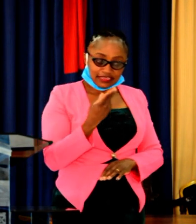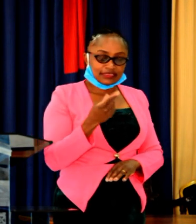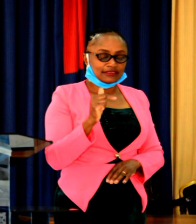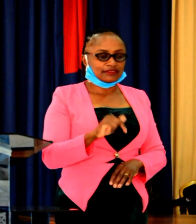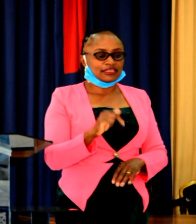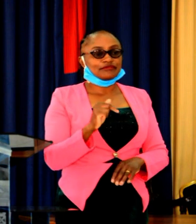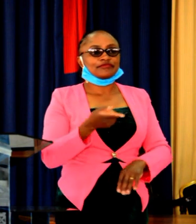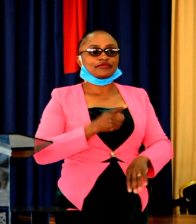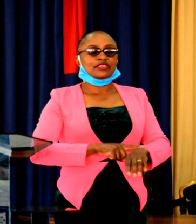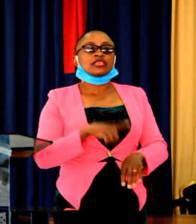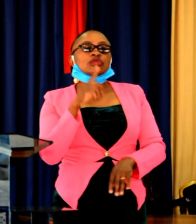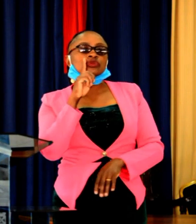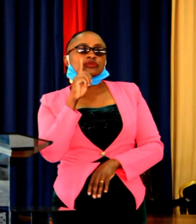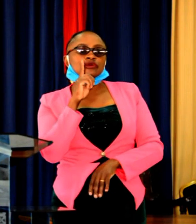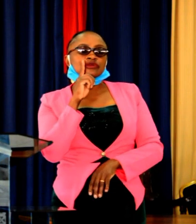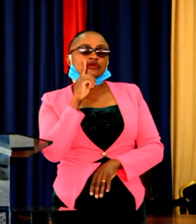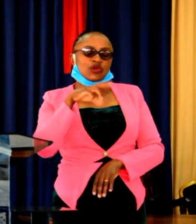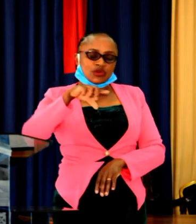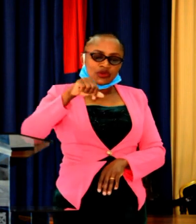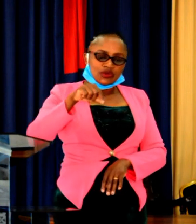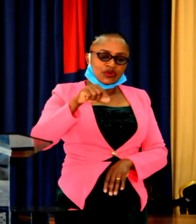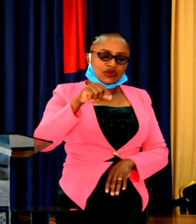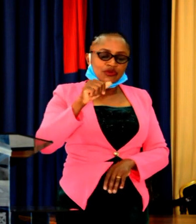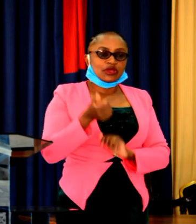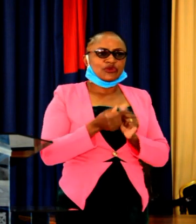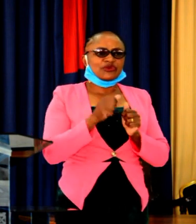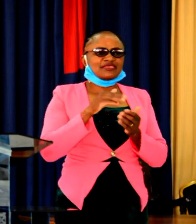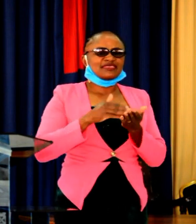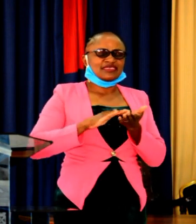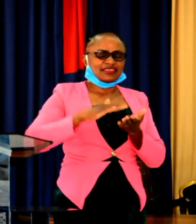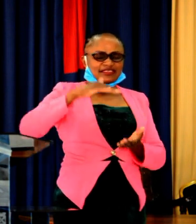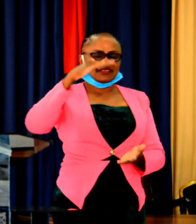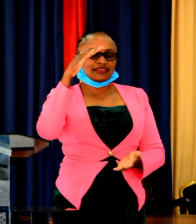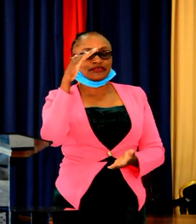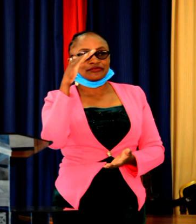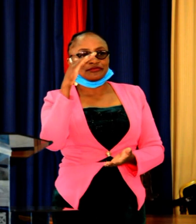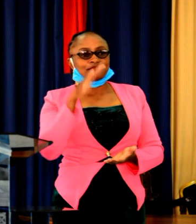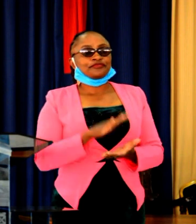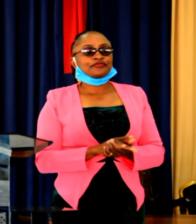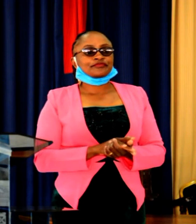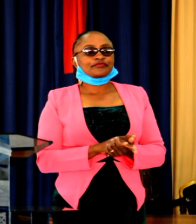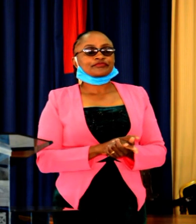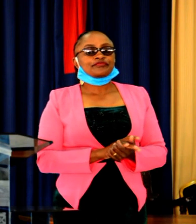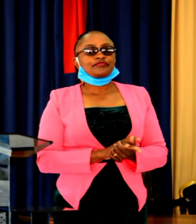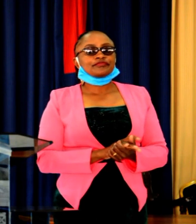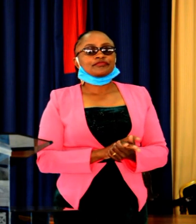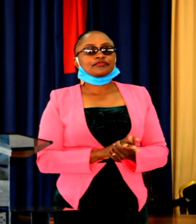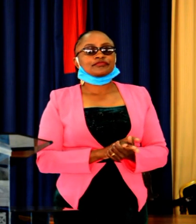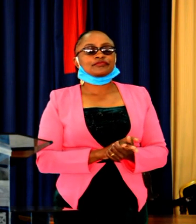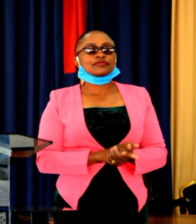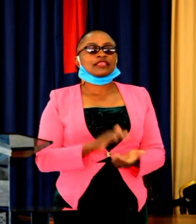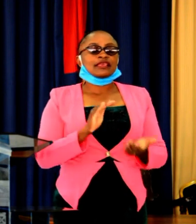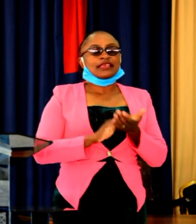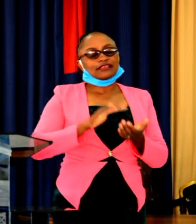unga ambao ulikuwa umepanda mbei, wanasema shairi, vipimo